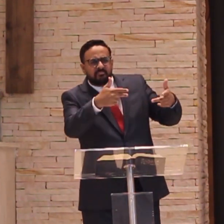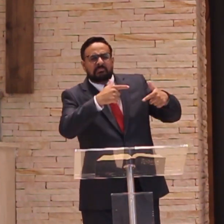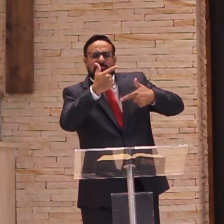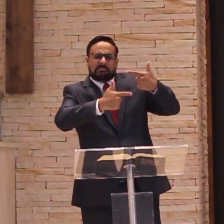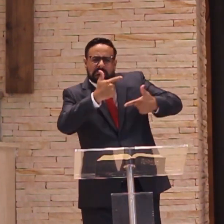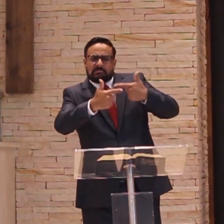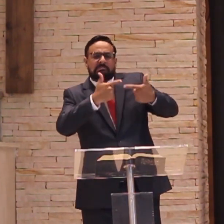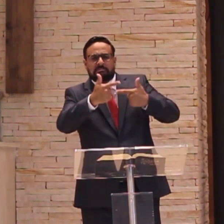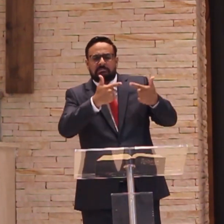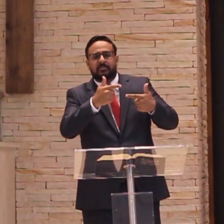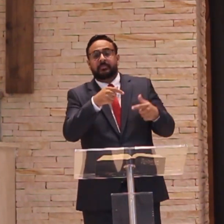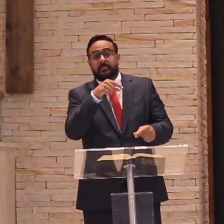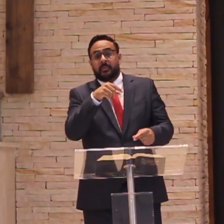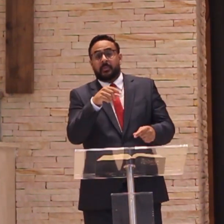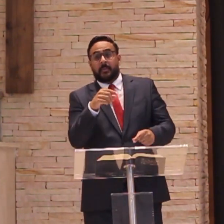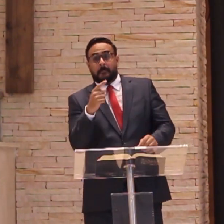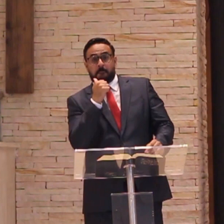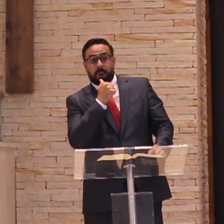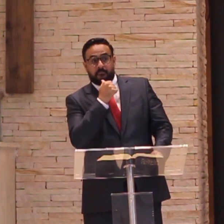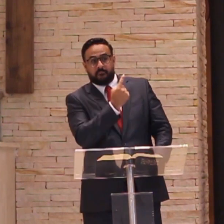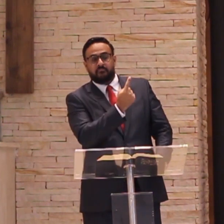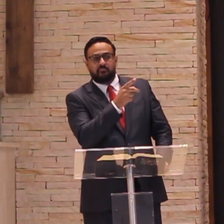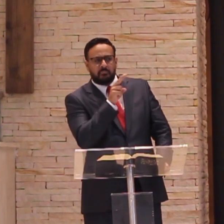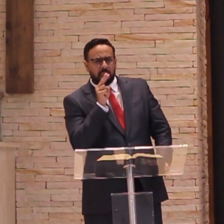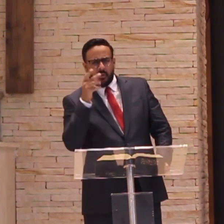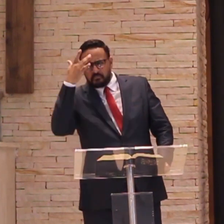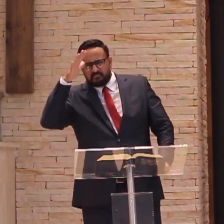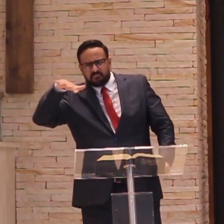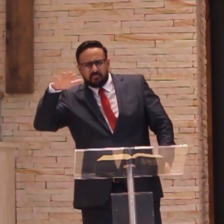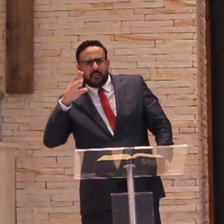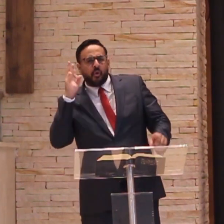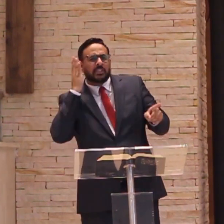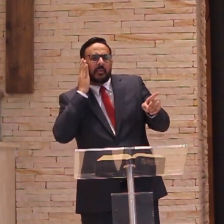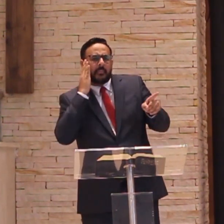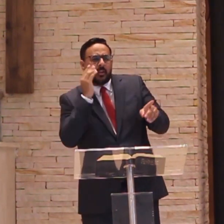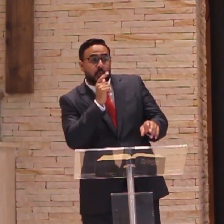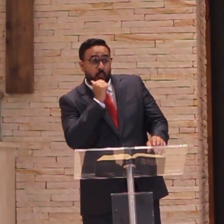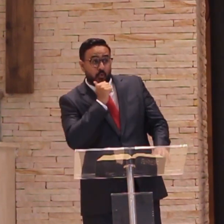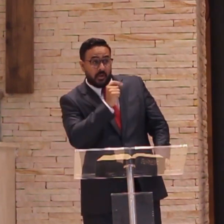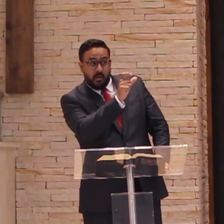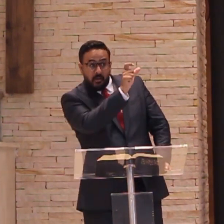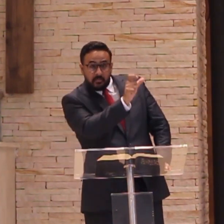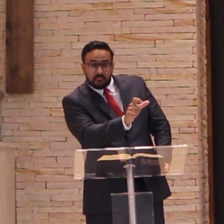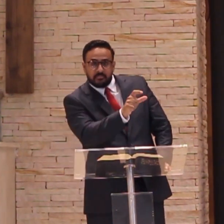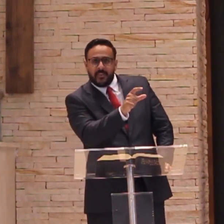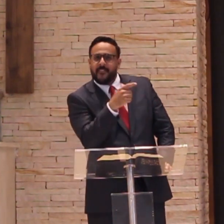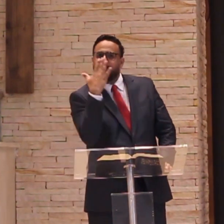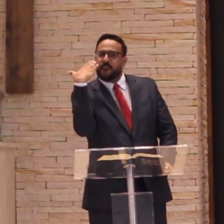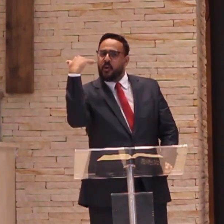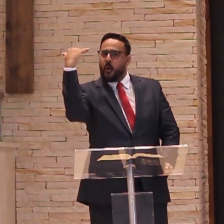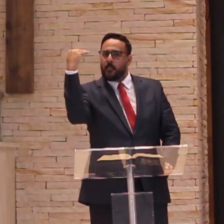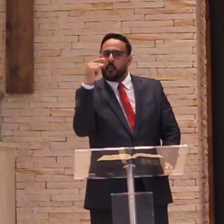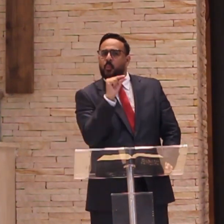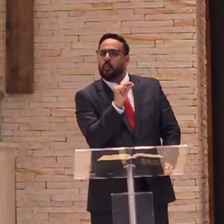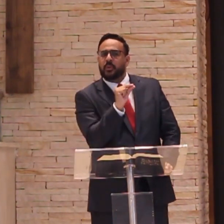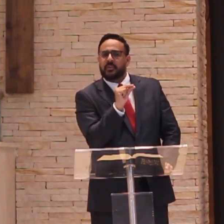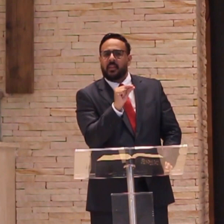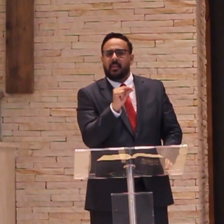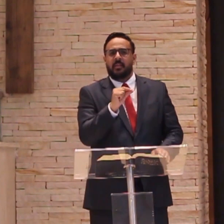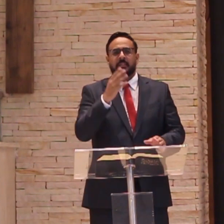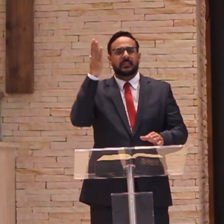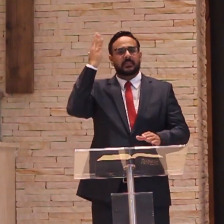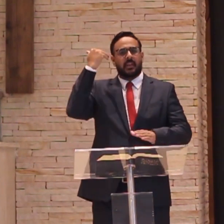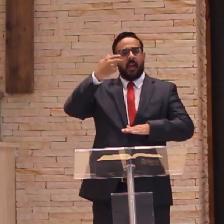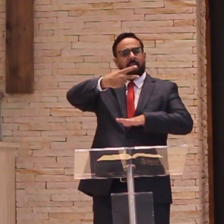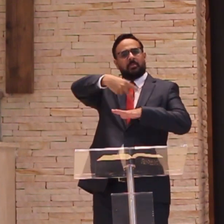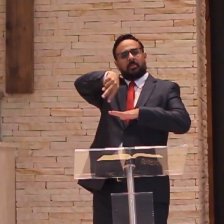Os soldados, que eram nazistas, eles então forçavam as pessoas a trabalharem. Até que alguém ficou sabendo que